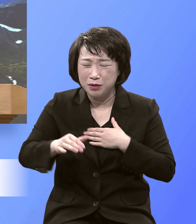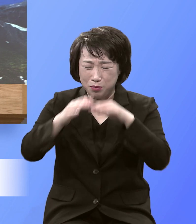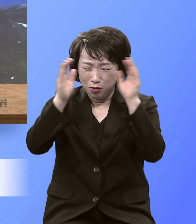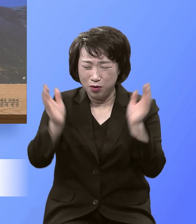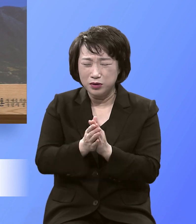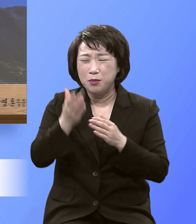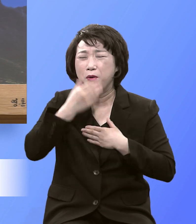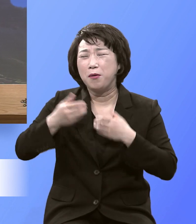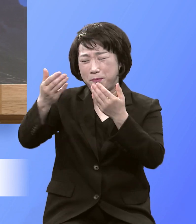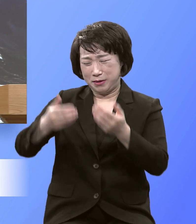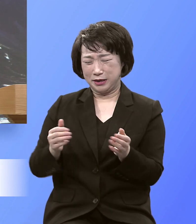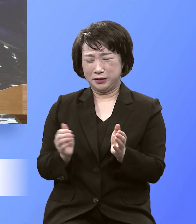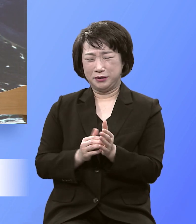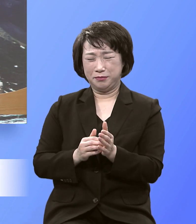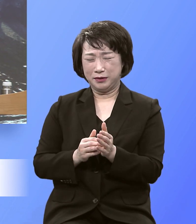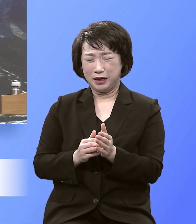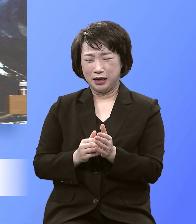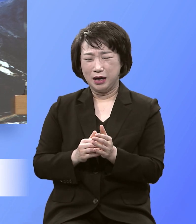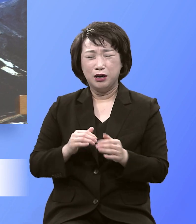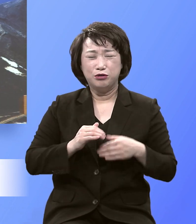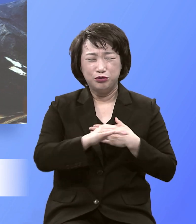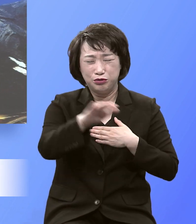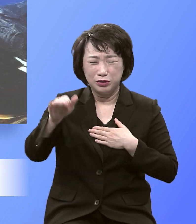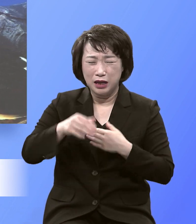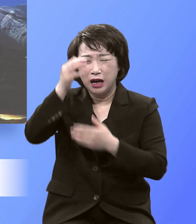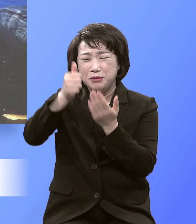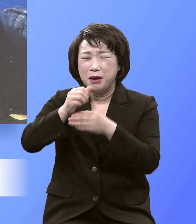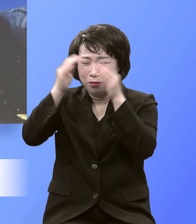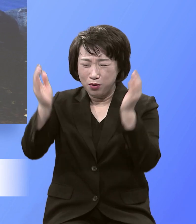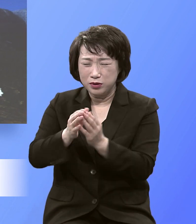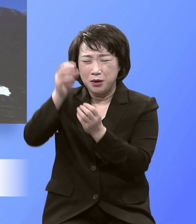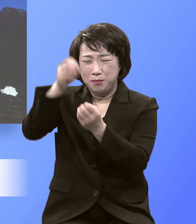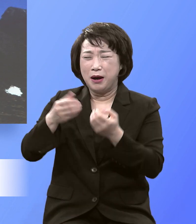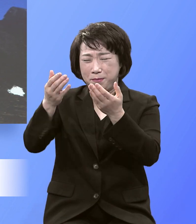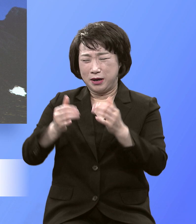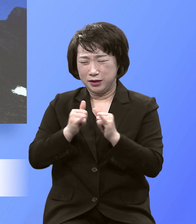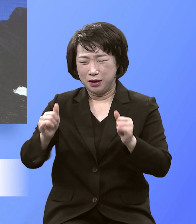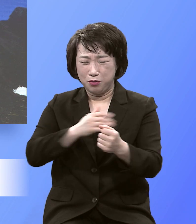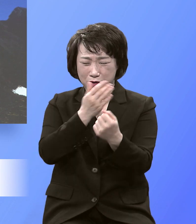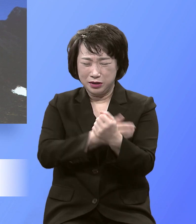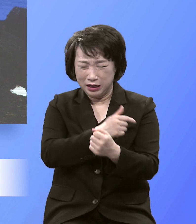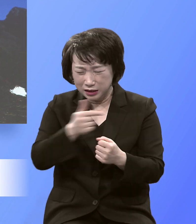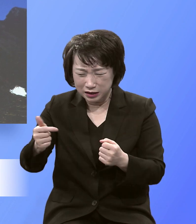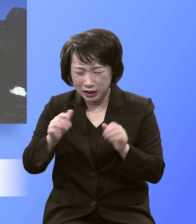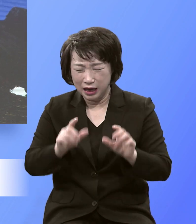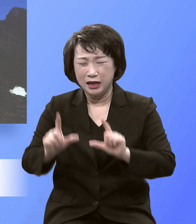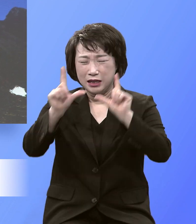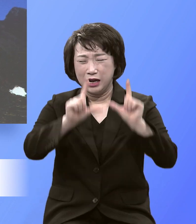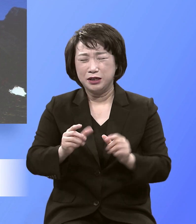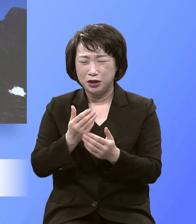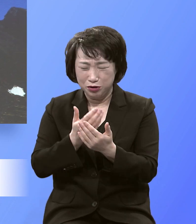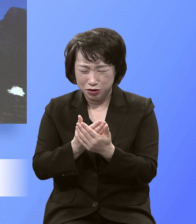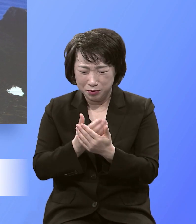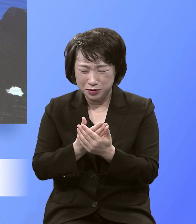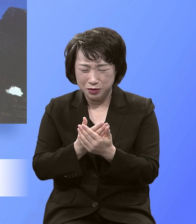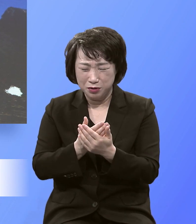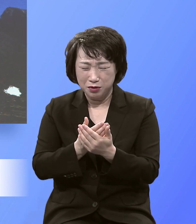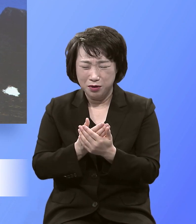모든 복을 받았습니다. 우리는 상속자로 권세 있게 능력 있게 살게